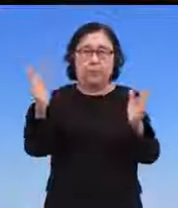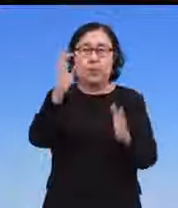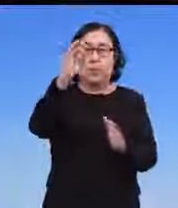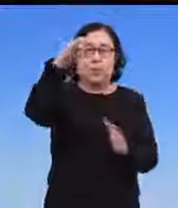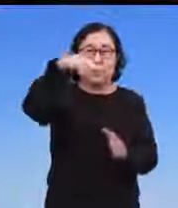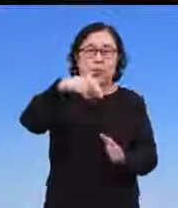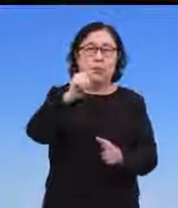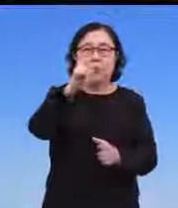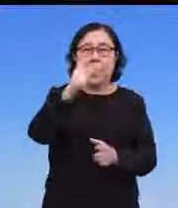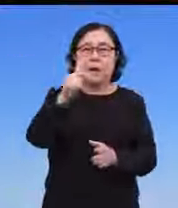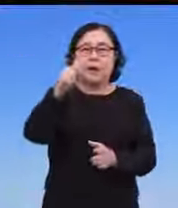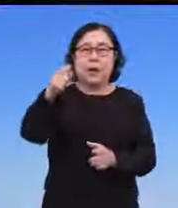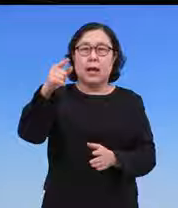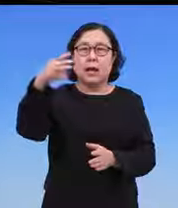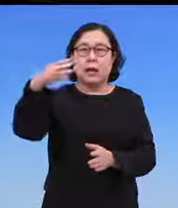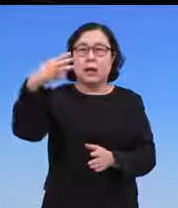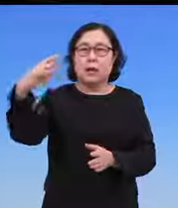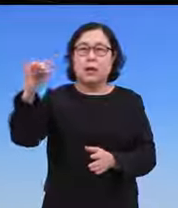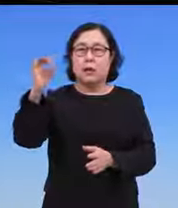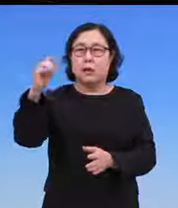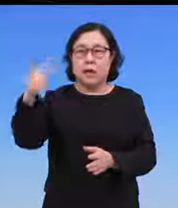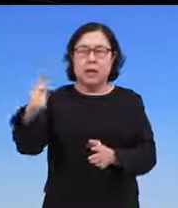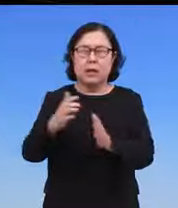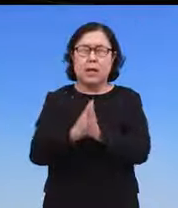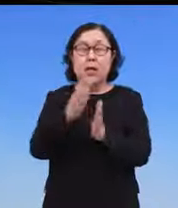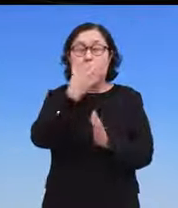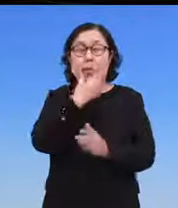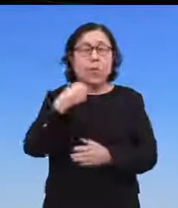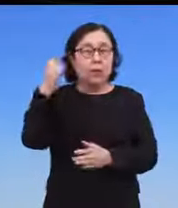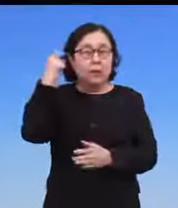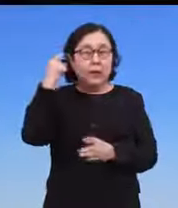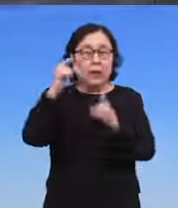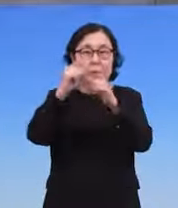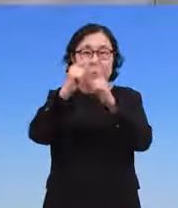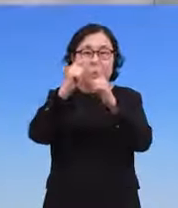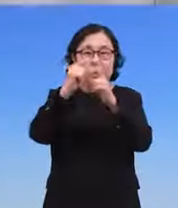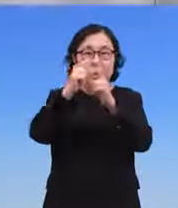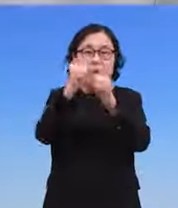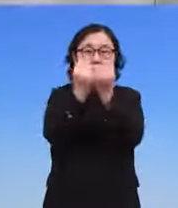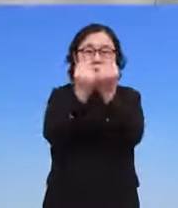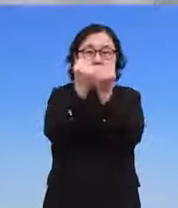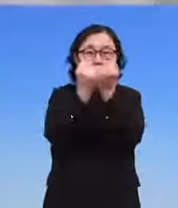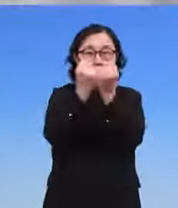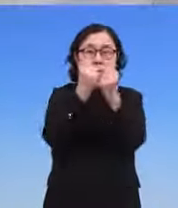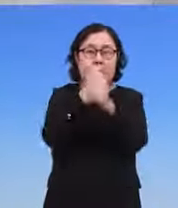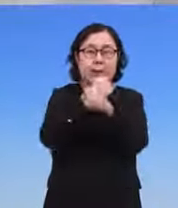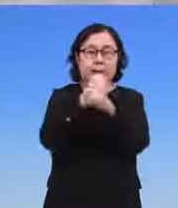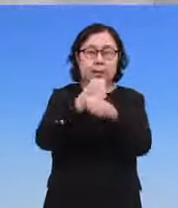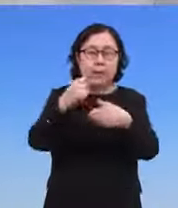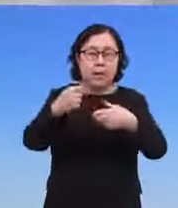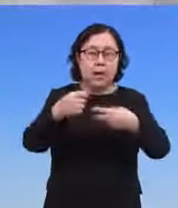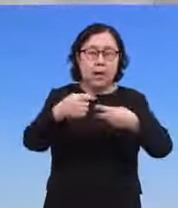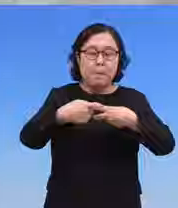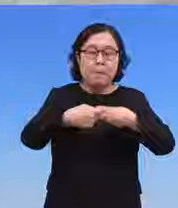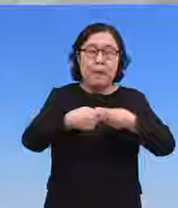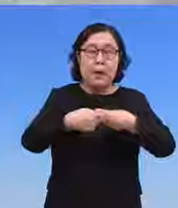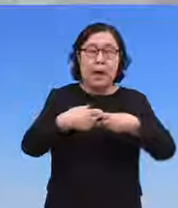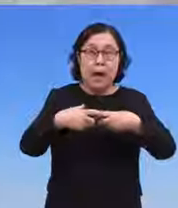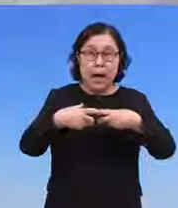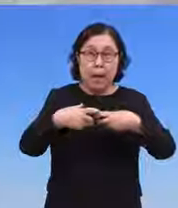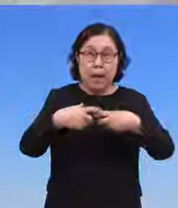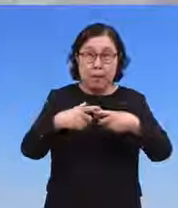복음이라는 단어를 직접적으로 설명한 것은 마가복음 뿐입니다. 그렇게 다 생략하고 바로 예수 그리스도의